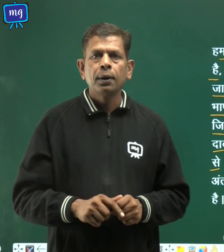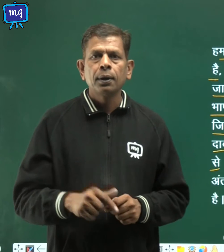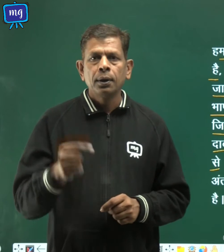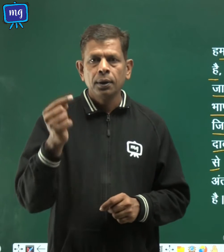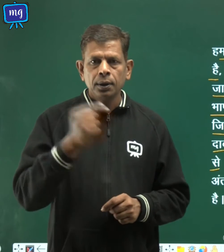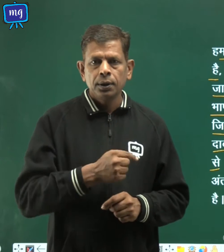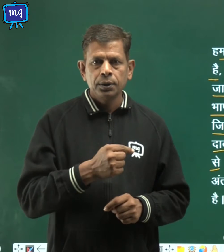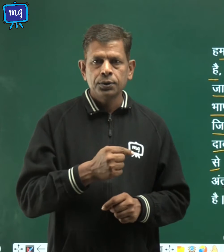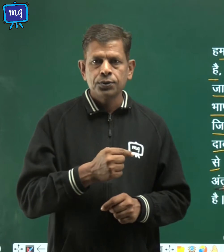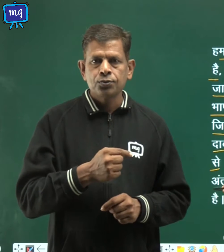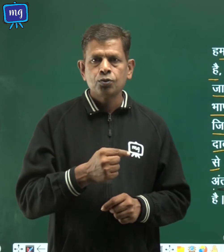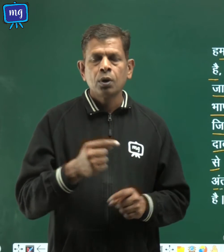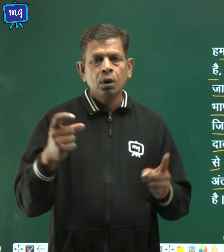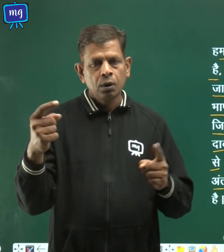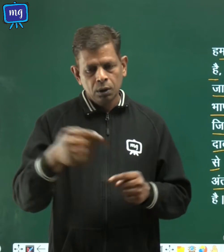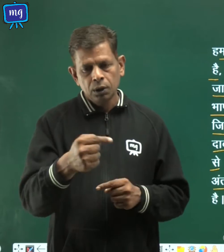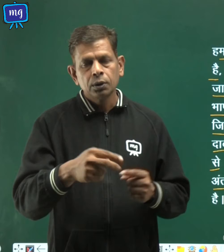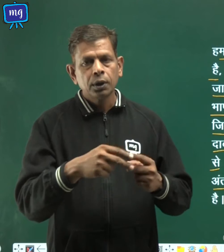इस अंतर के कारण